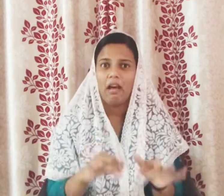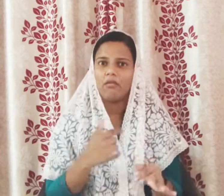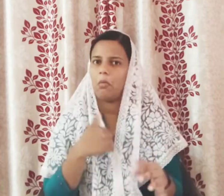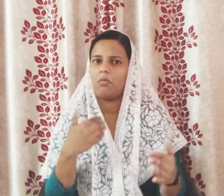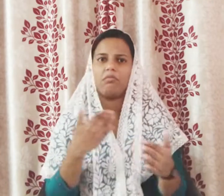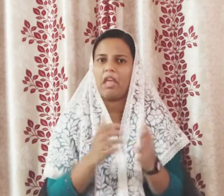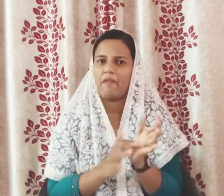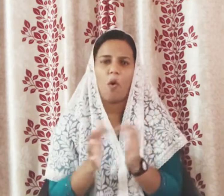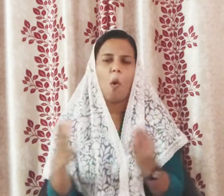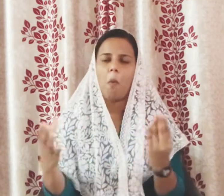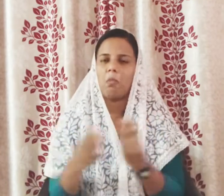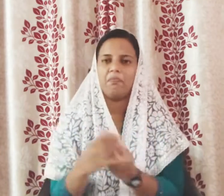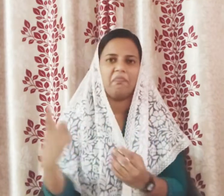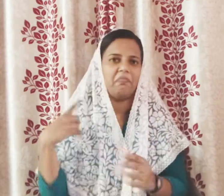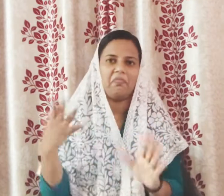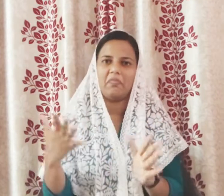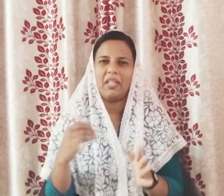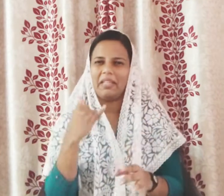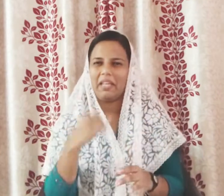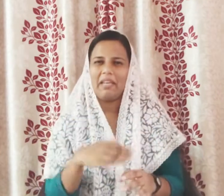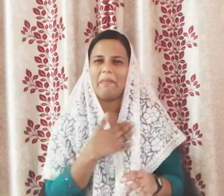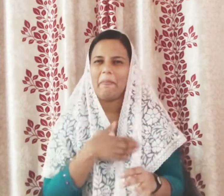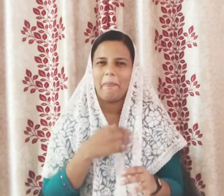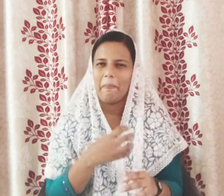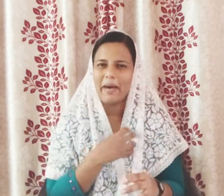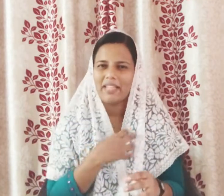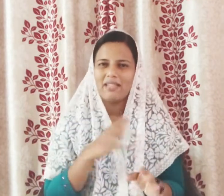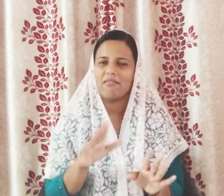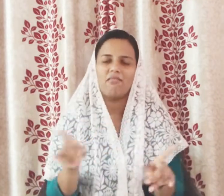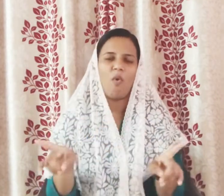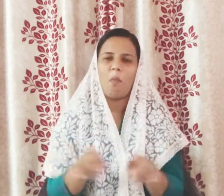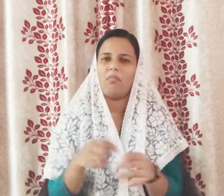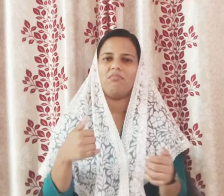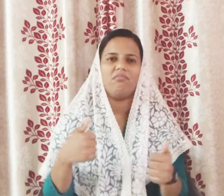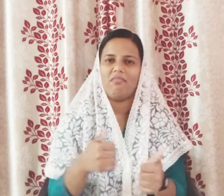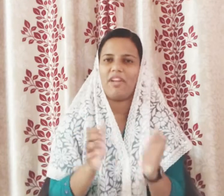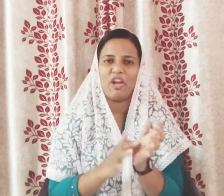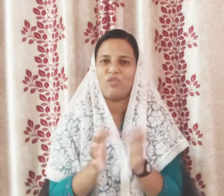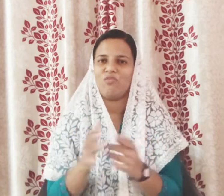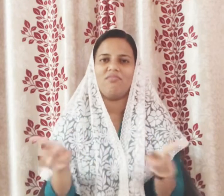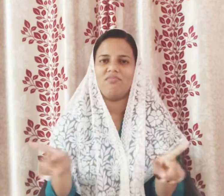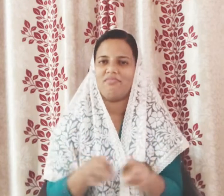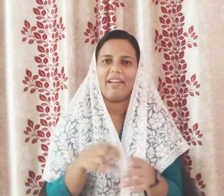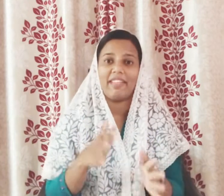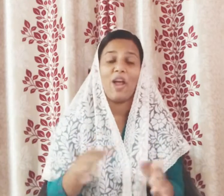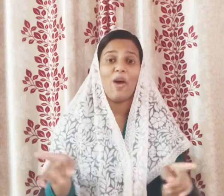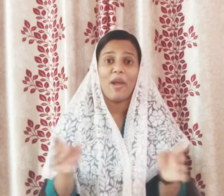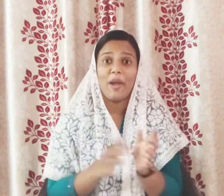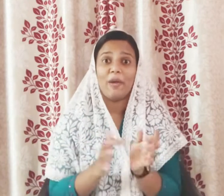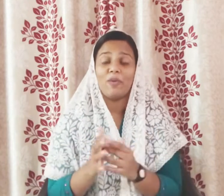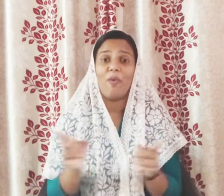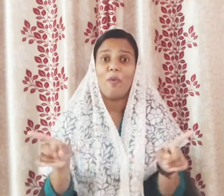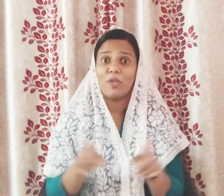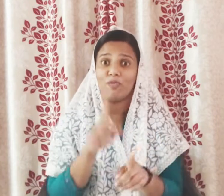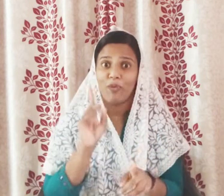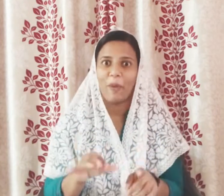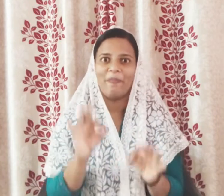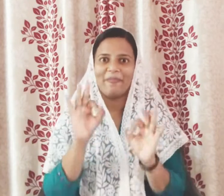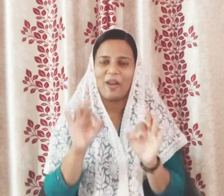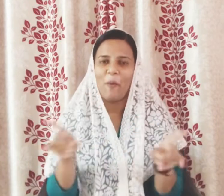നടക്കാൻ പറ്റത്തില്ല, അവൻ അശുദ്ധ മനസ്സുള്ളവൻ്റെ കൂടെ ദൈവത്തിന് നടക്കാൻ പറ്റത്തില്ല. അപ്പം പ്രിയപ്പെട്ടവരെ, ഒരുമിച്ച് നടക്കണമെങ്കിൽ ഒരു ഹൃദയവും ഒരു